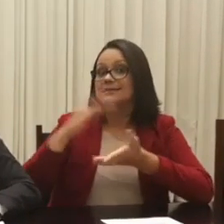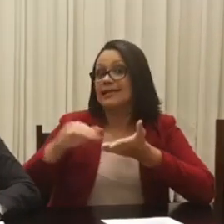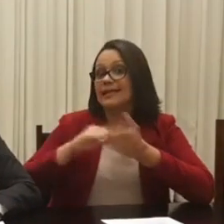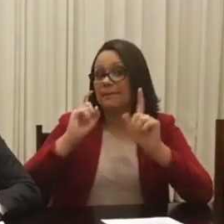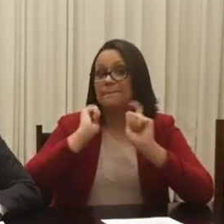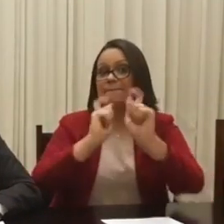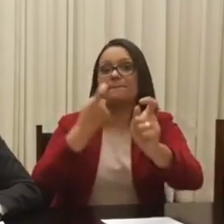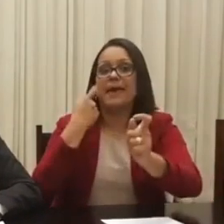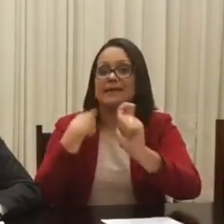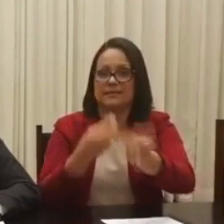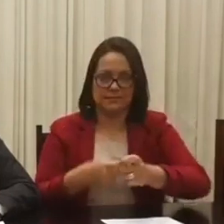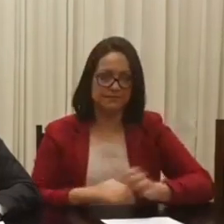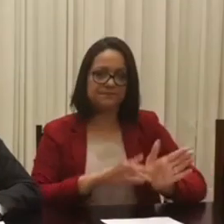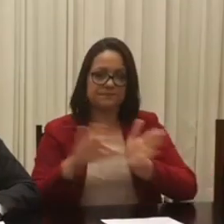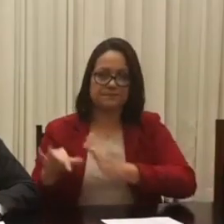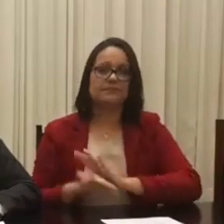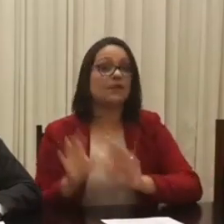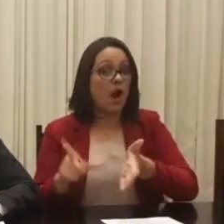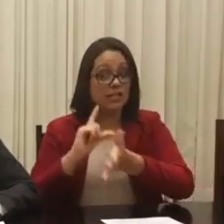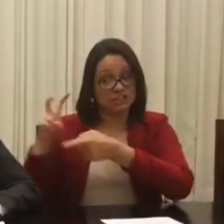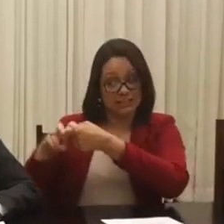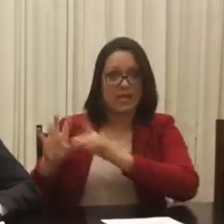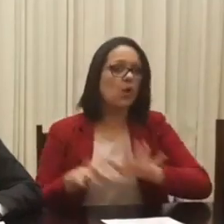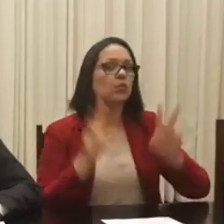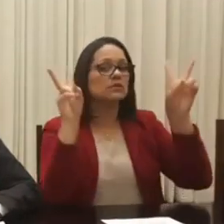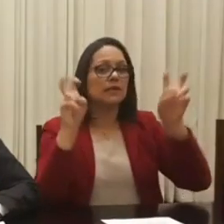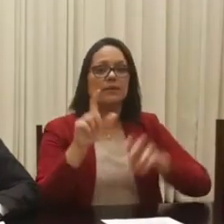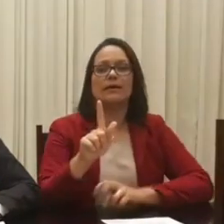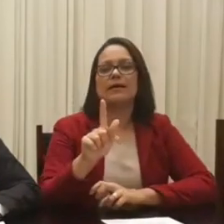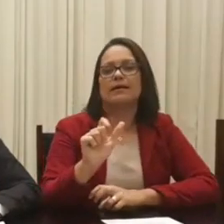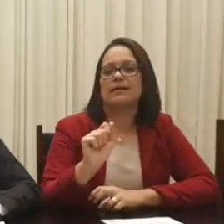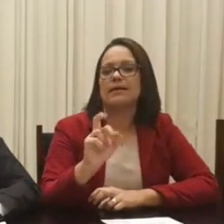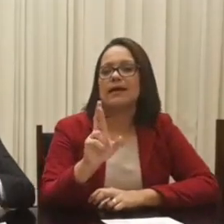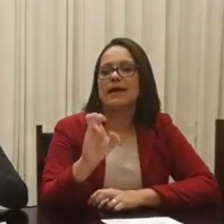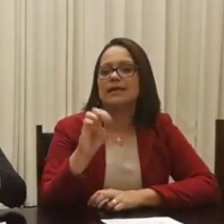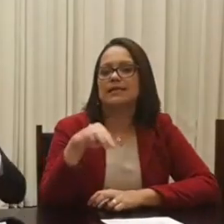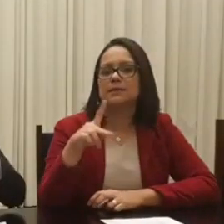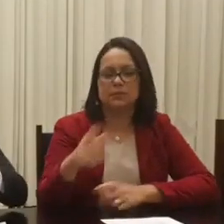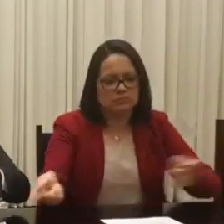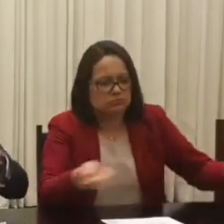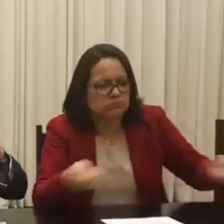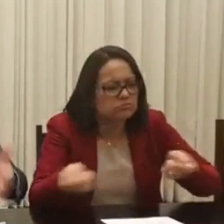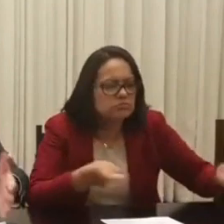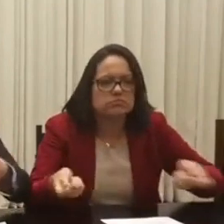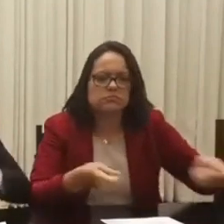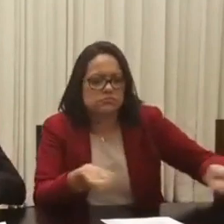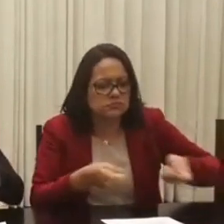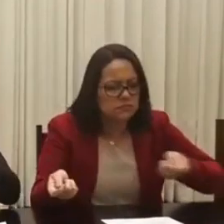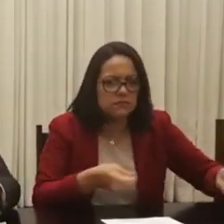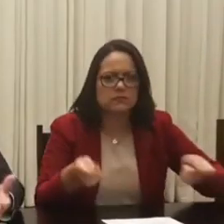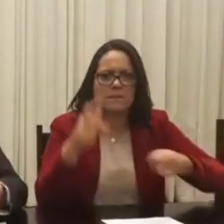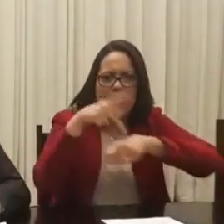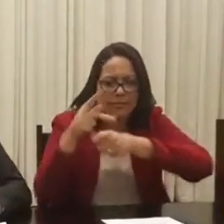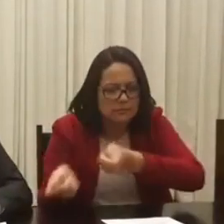garimpo, nós estamos trabalhando via Ministério das Minas e Energia num projeto que vai passar pela Câmara e pelo Senado, então eu não